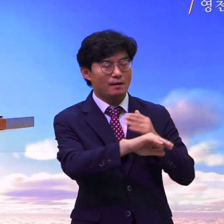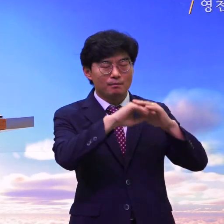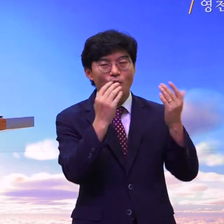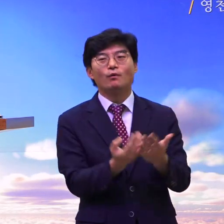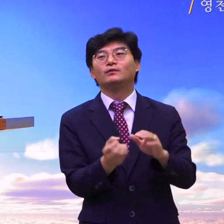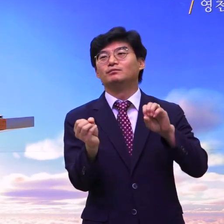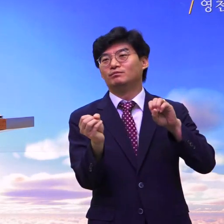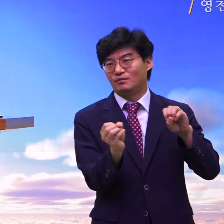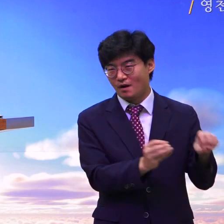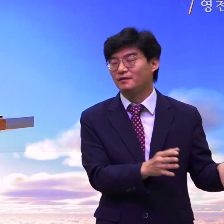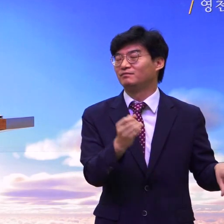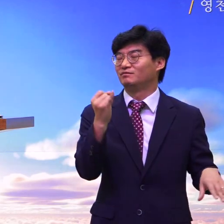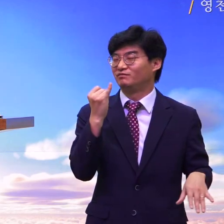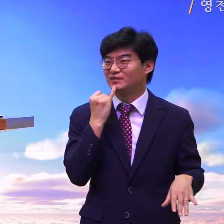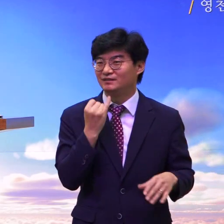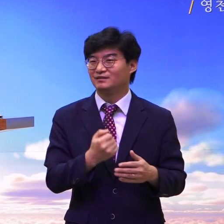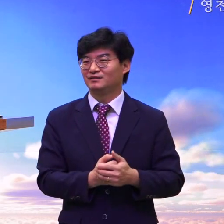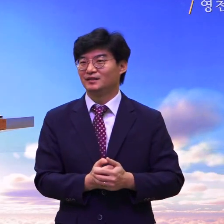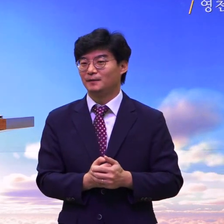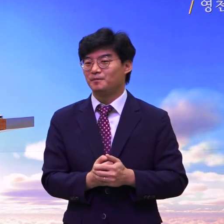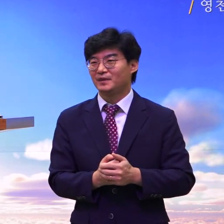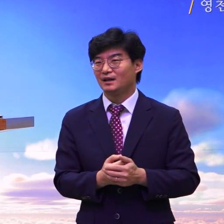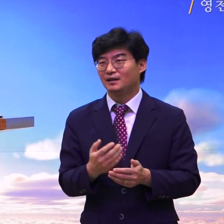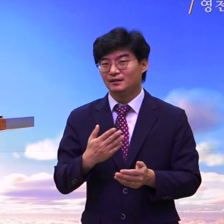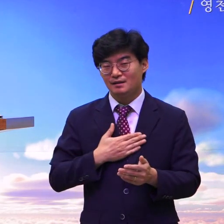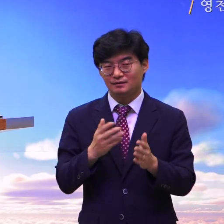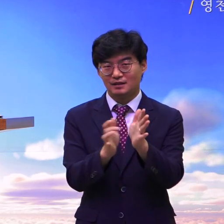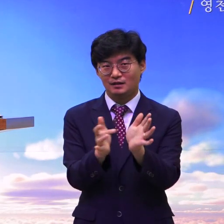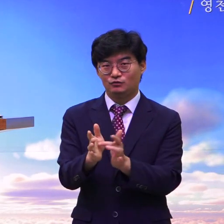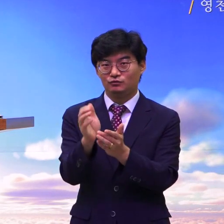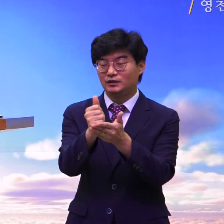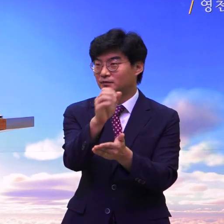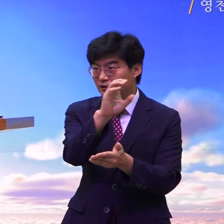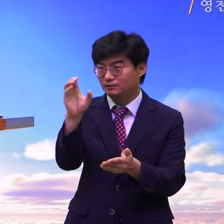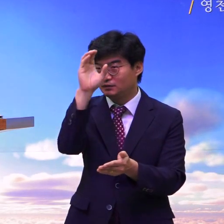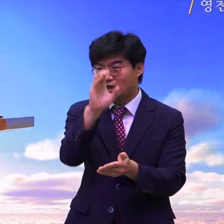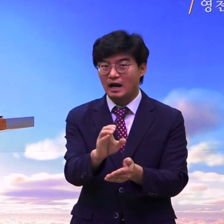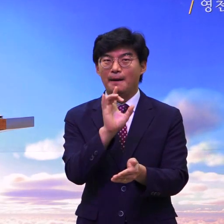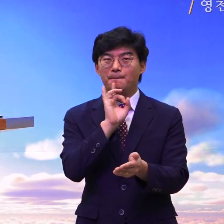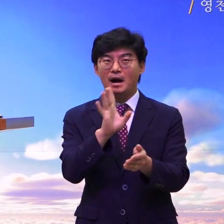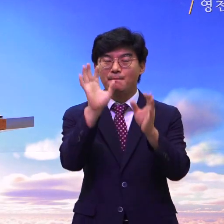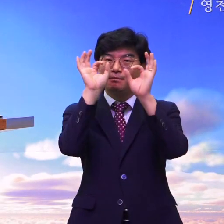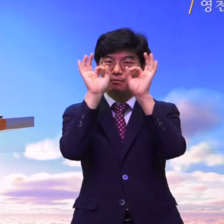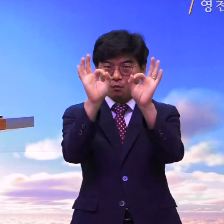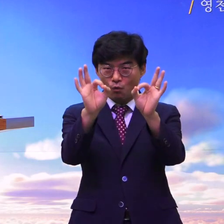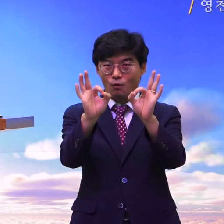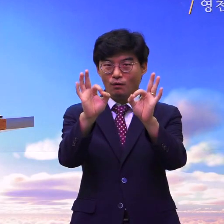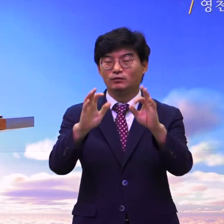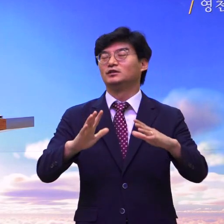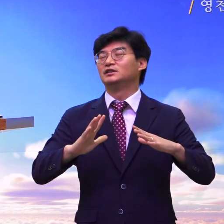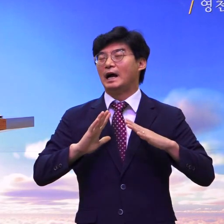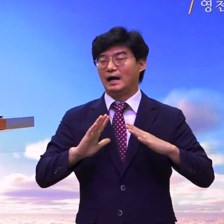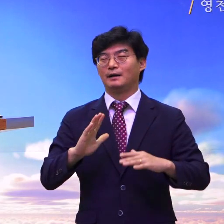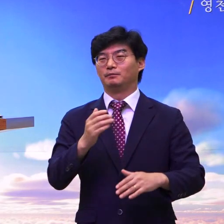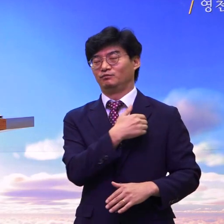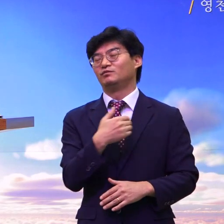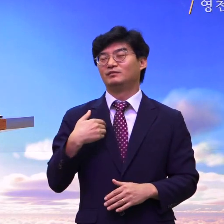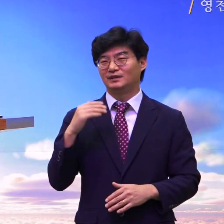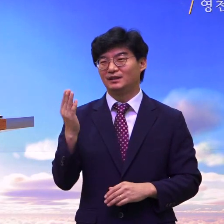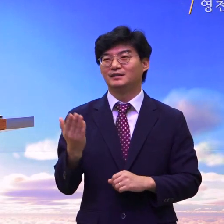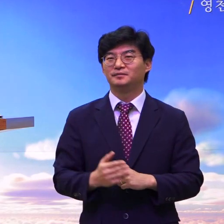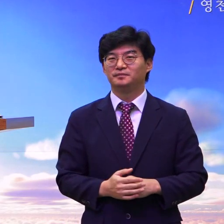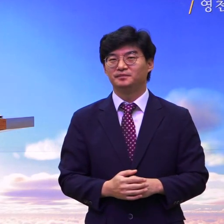여겼다라고 고백했습니다. 그리고 자신은 예수 그리스도의 십자가밖에, 예수님밖에는 자랑할 것이 없다라고 이야기했습니다.